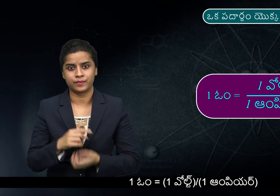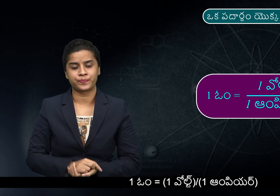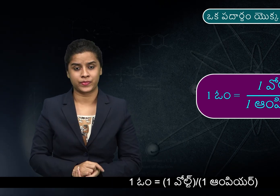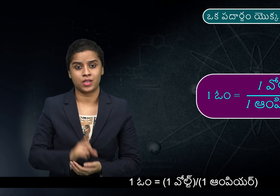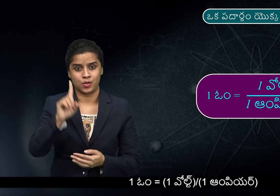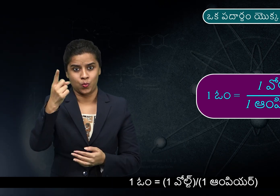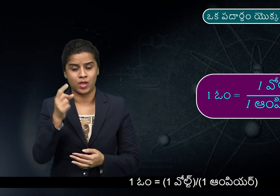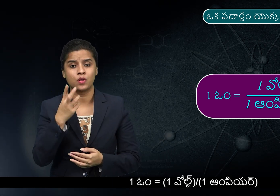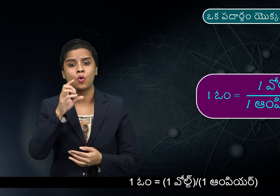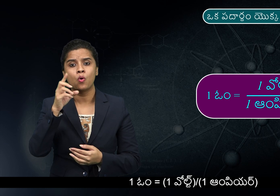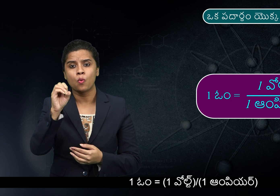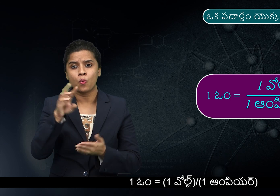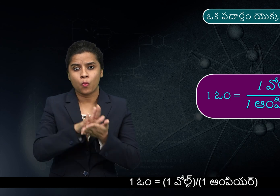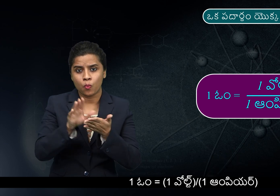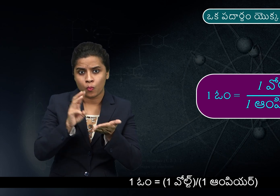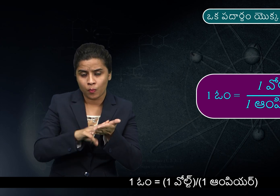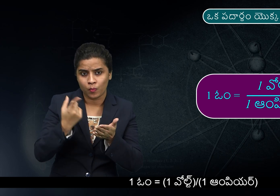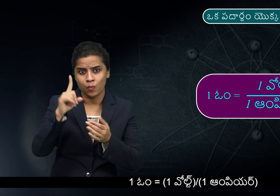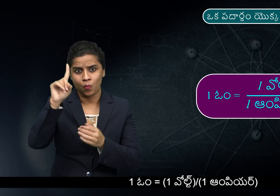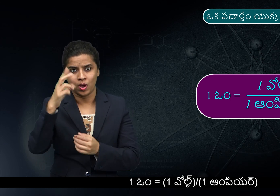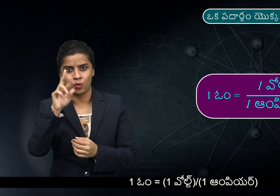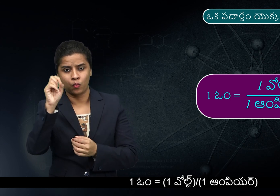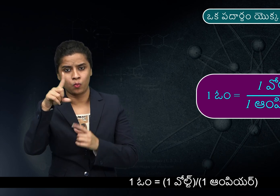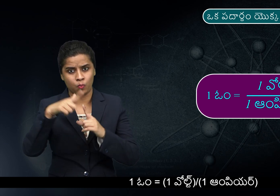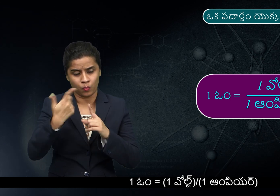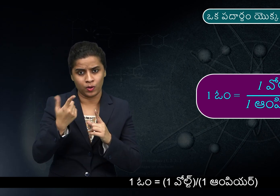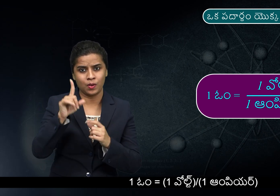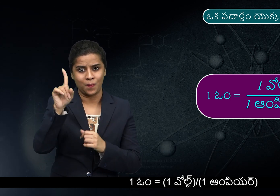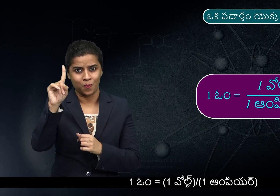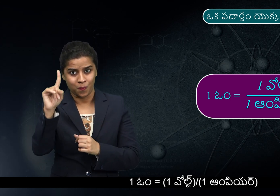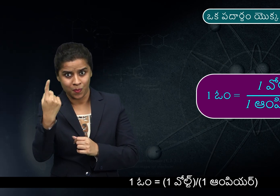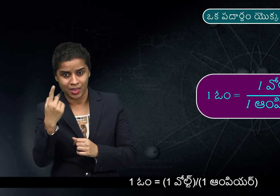1 ఓం = 1 వోల్ట్ బై 1 యాంపియర్.